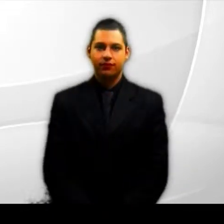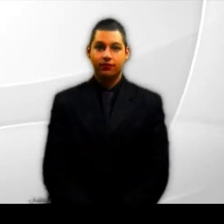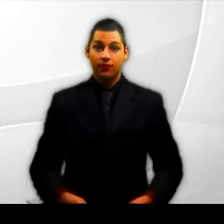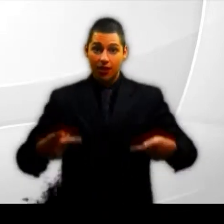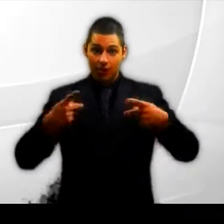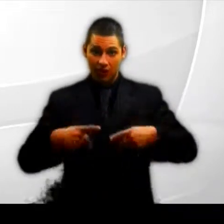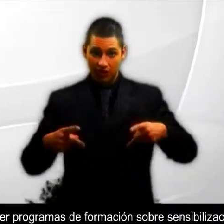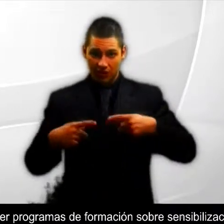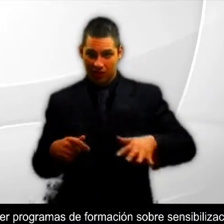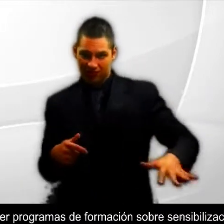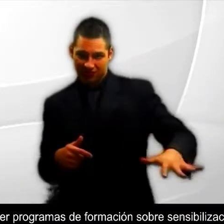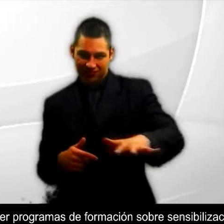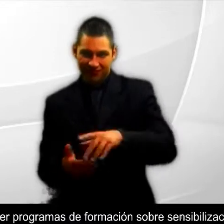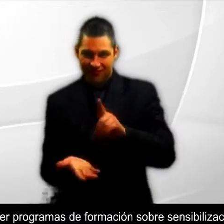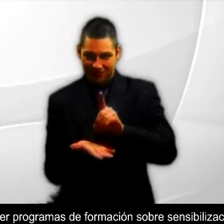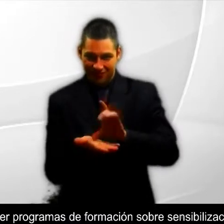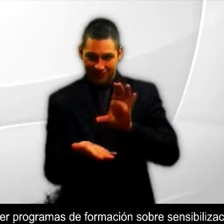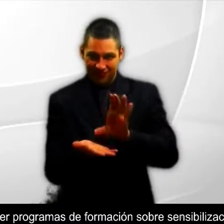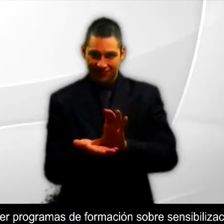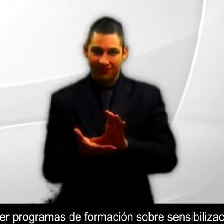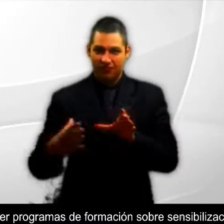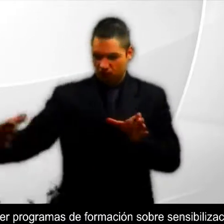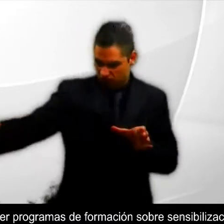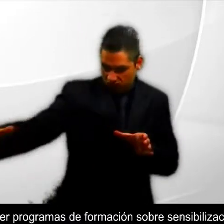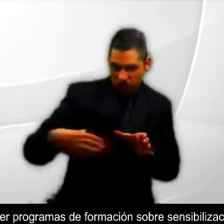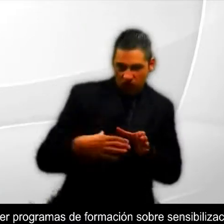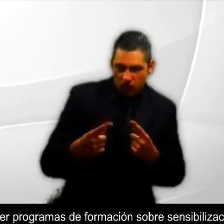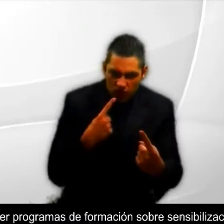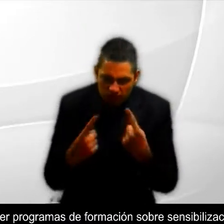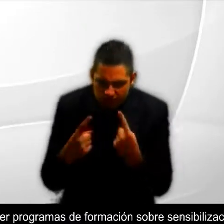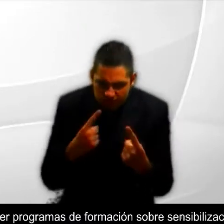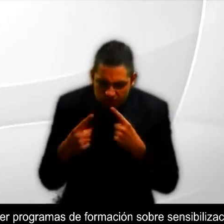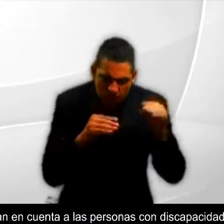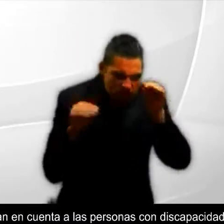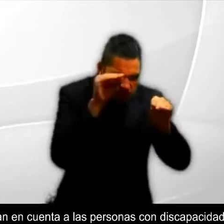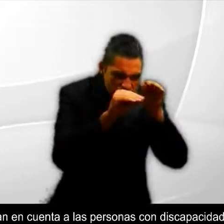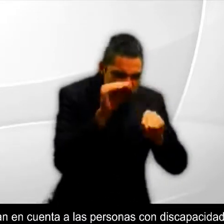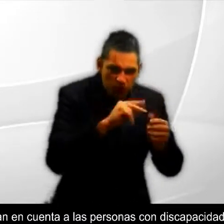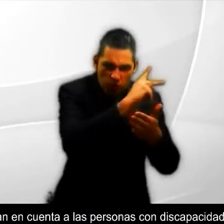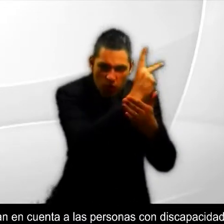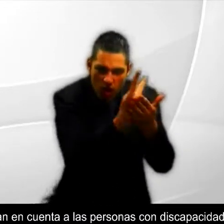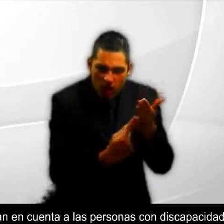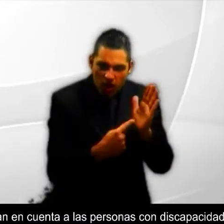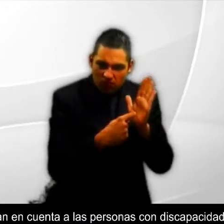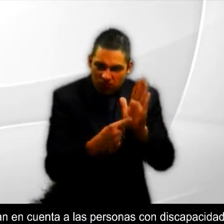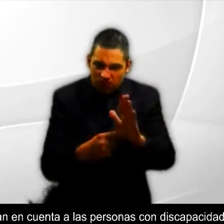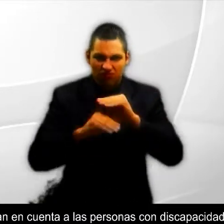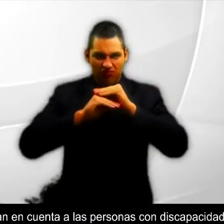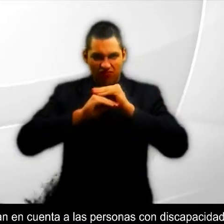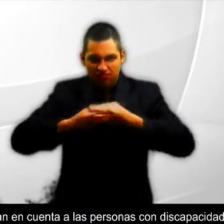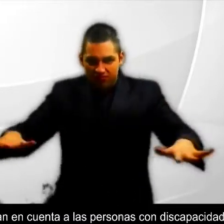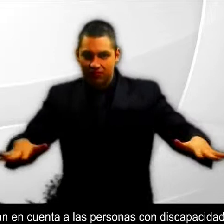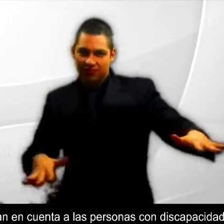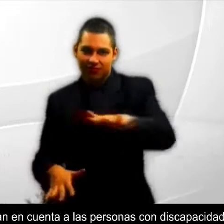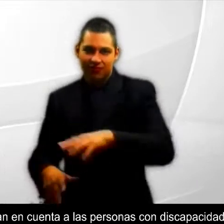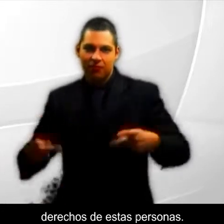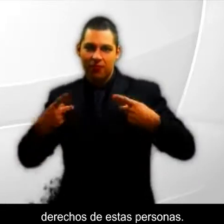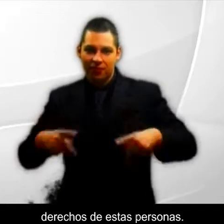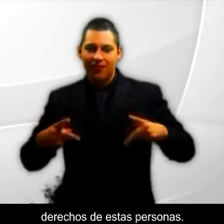D. Promover programas de formación sobre sensibilización que tengan en cuenta a las personas con discapacidad y los derechos